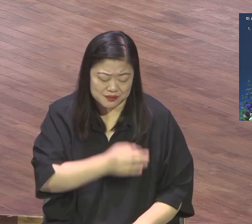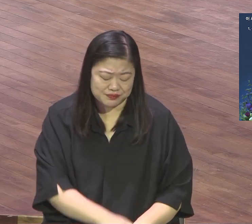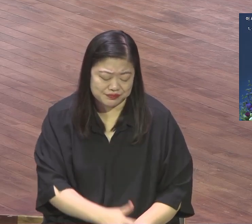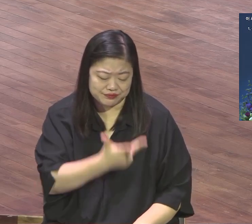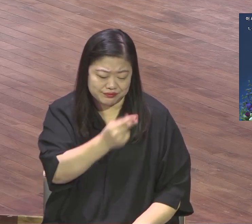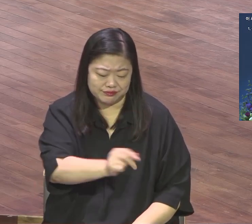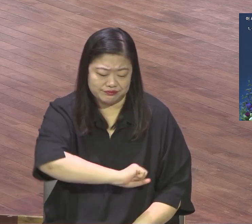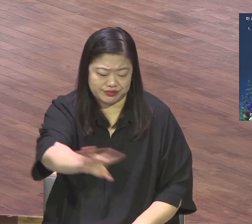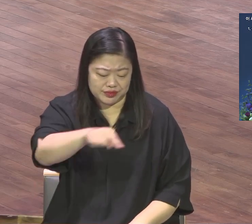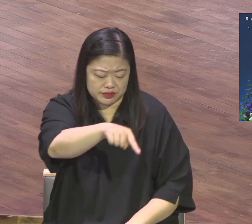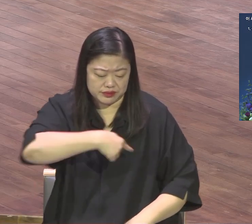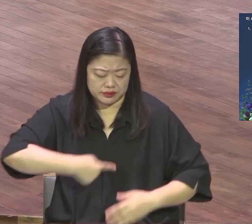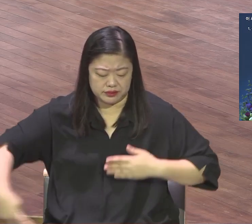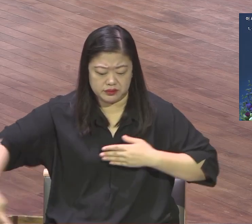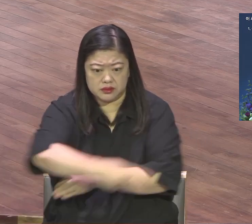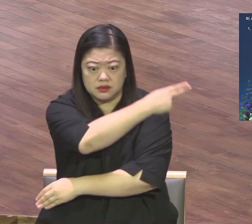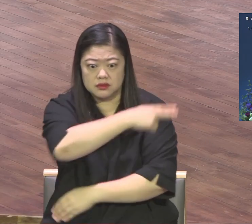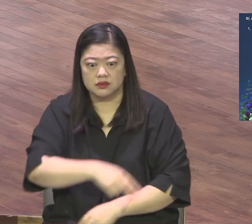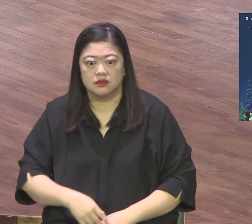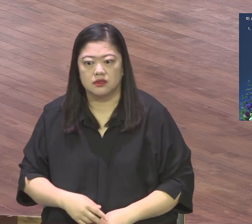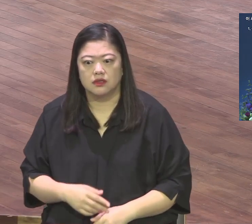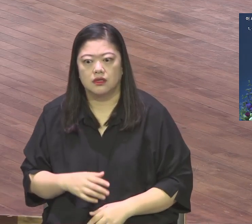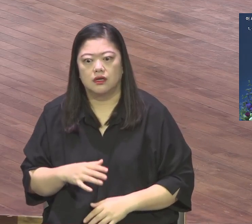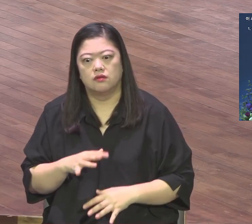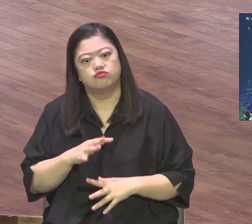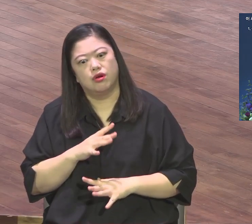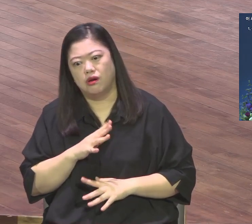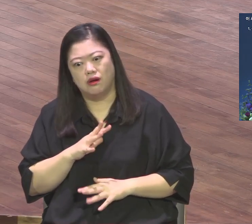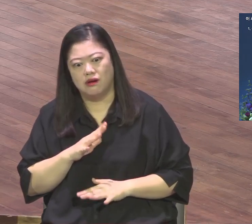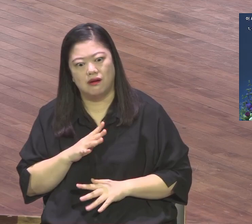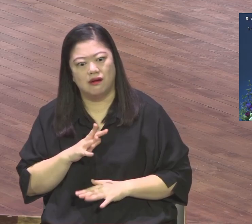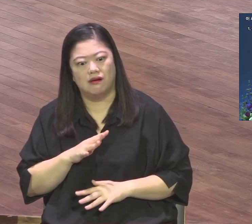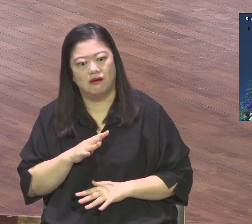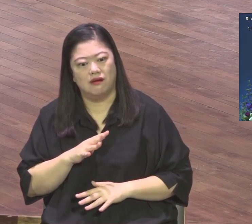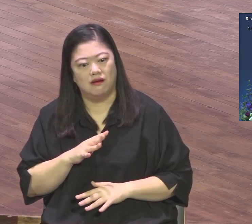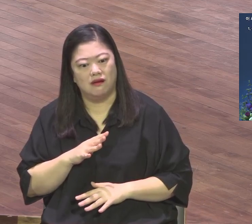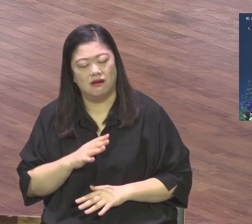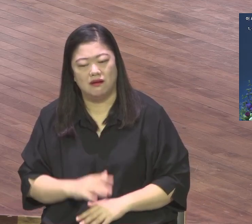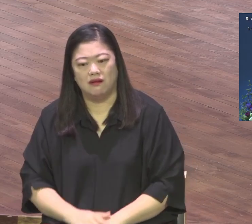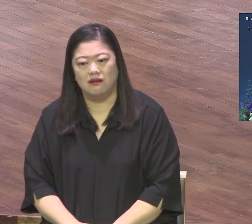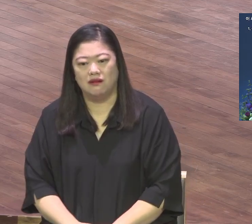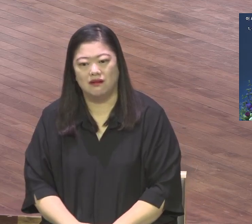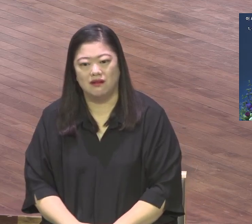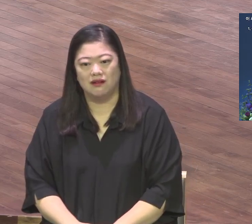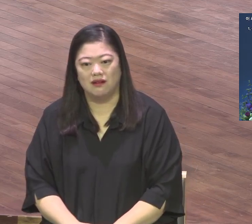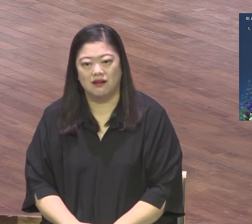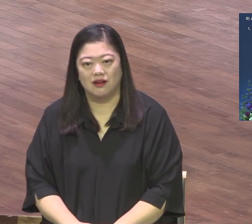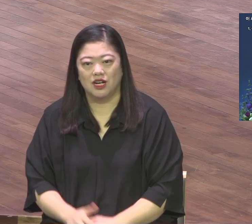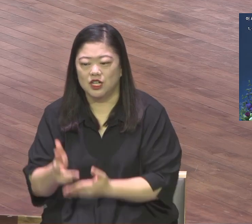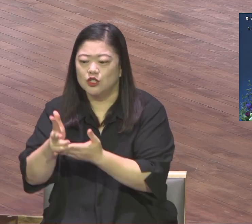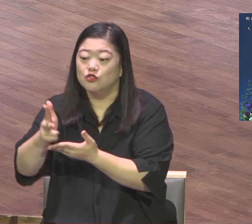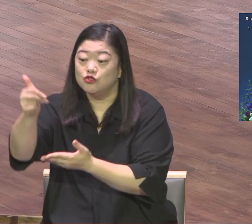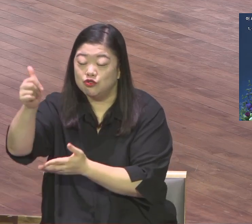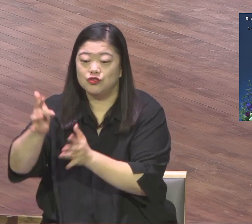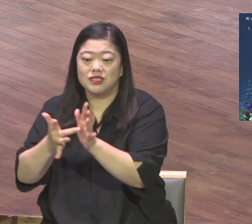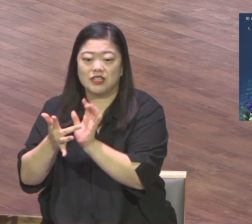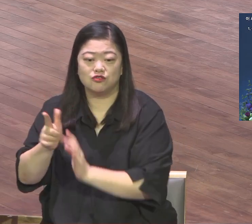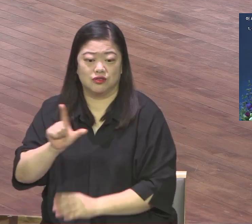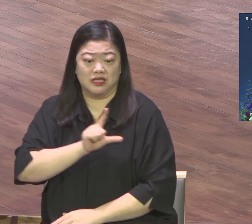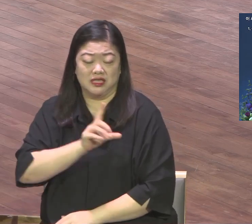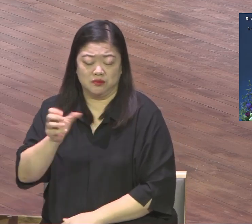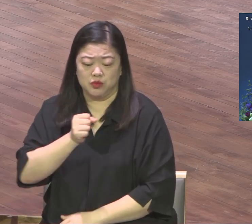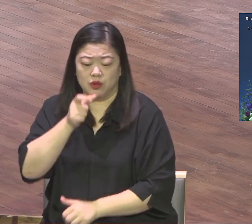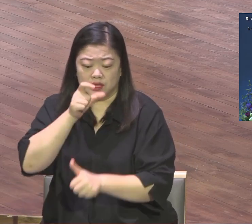제자들을 만납니다. 그런데 이들이 성령에 대해서도 주 예수의 이름을 이름으로 세례 베푸는 거